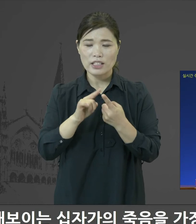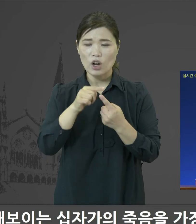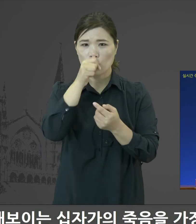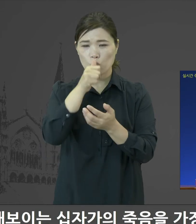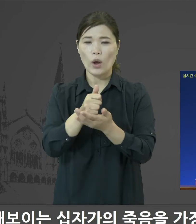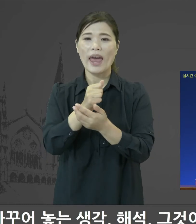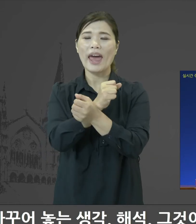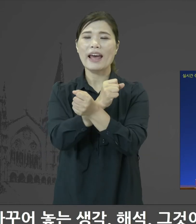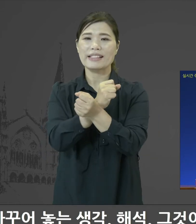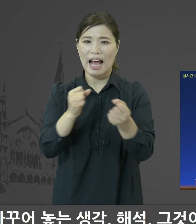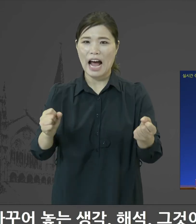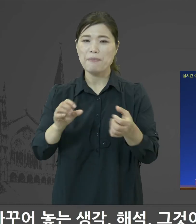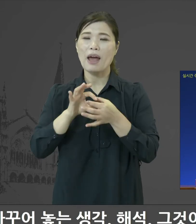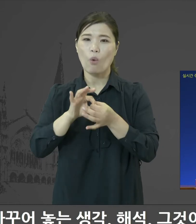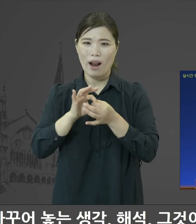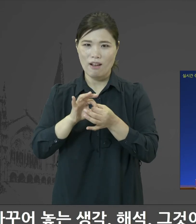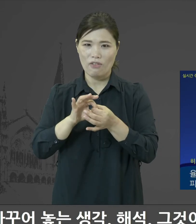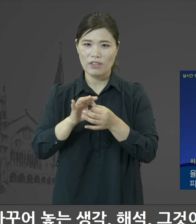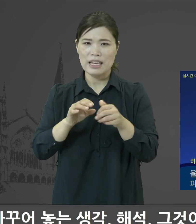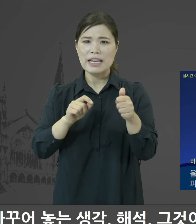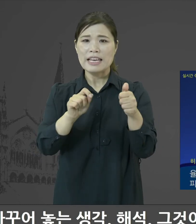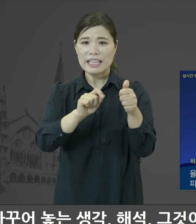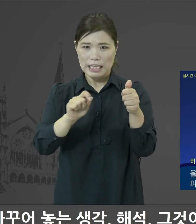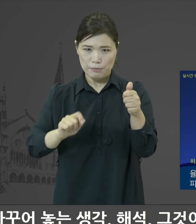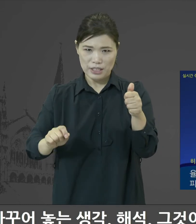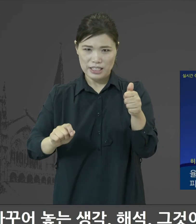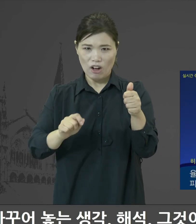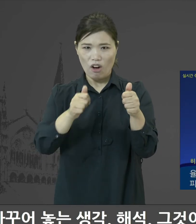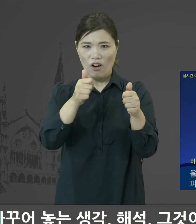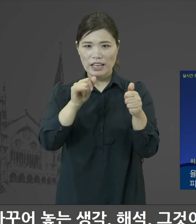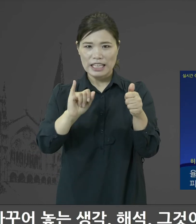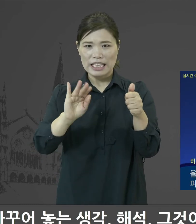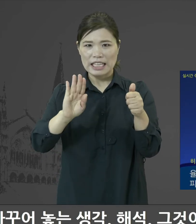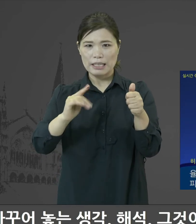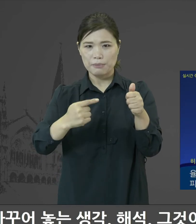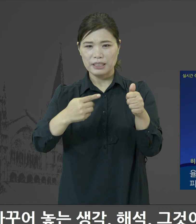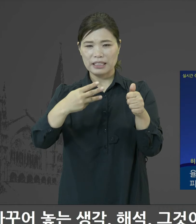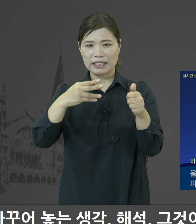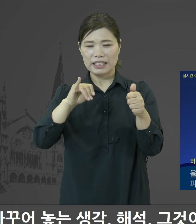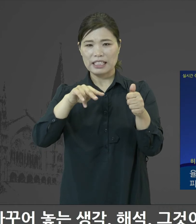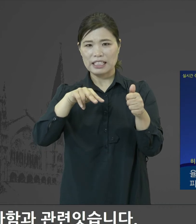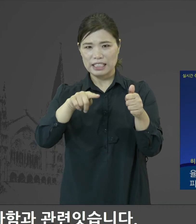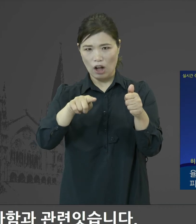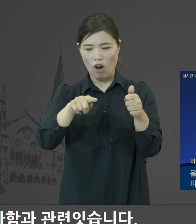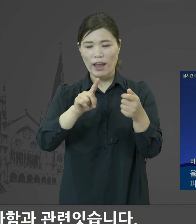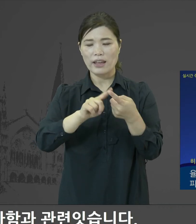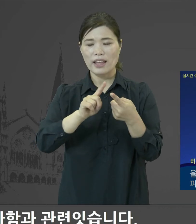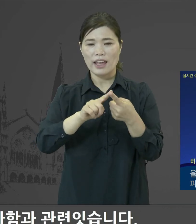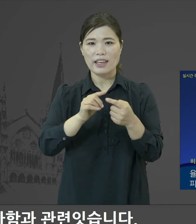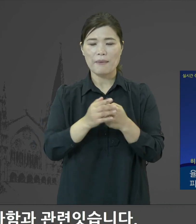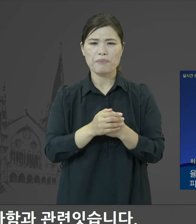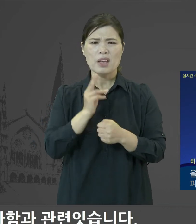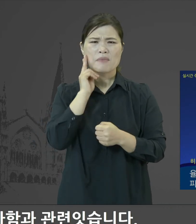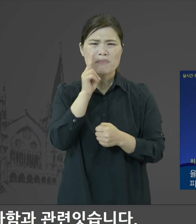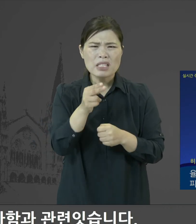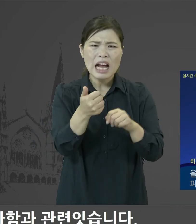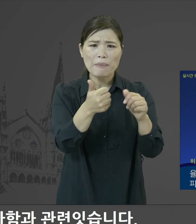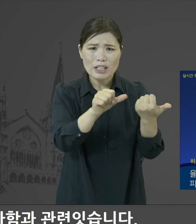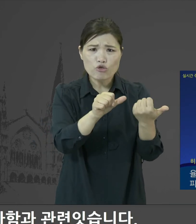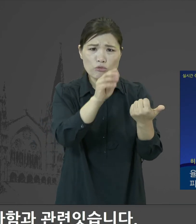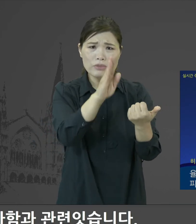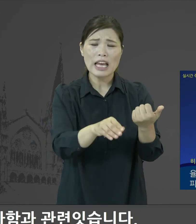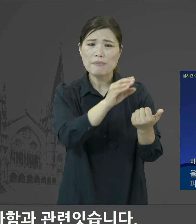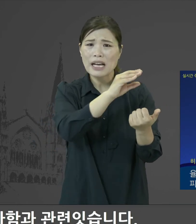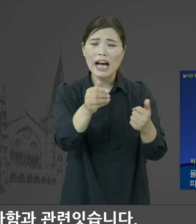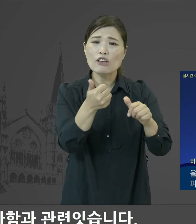이야기인데, 보십시다. 히브리서 9장 22절. 가장 비참한 죽음을 가장 멋진 죽음으로 바꾼 이